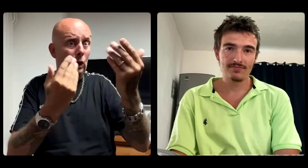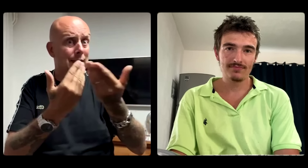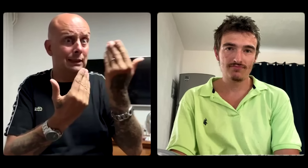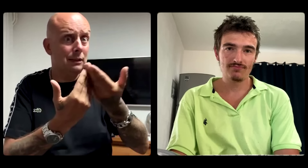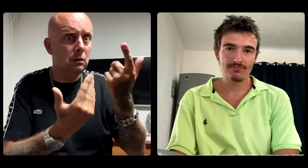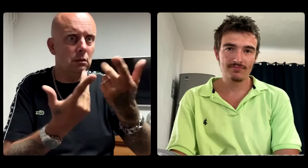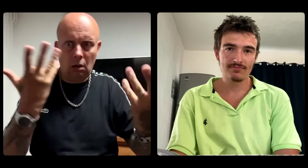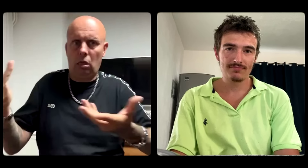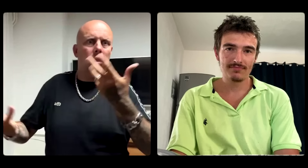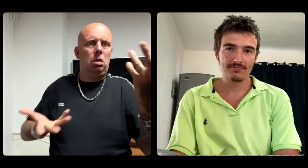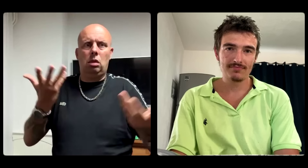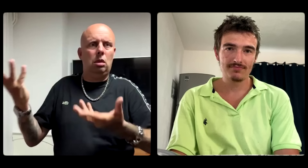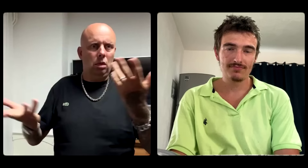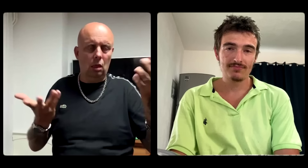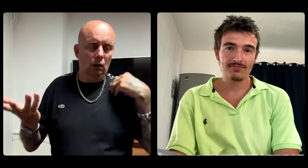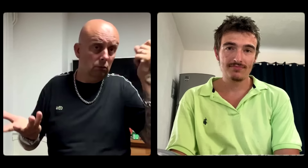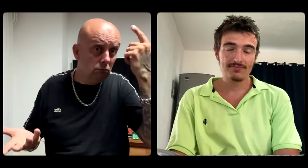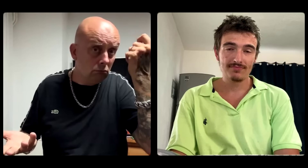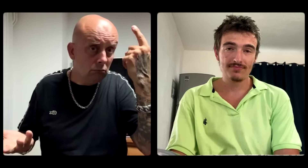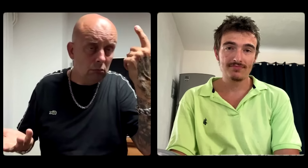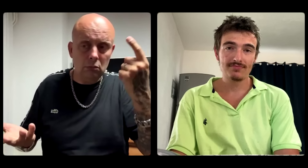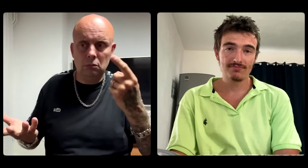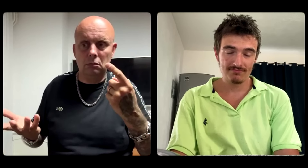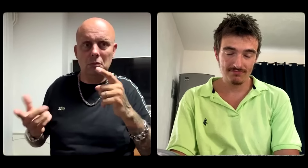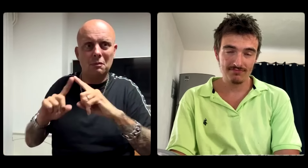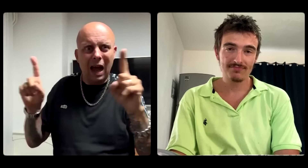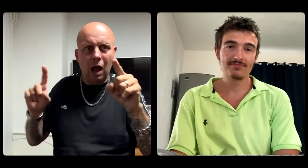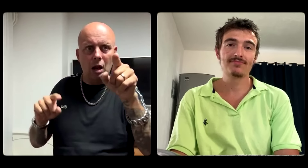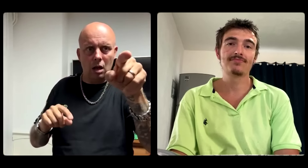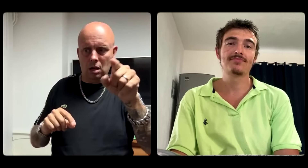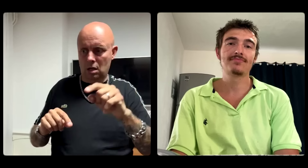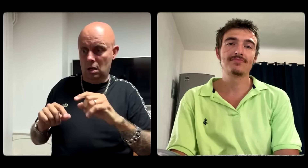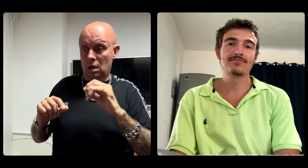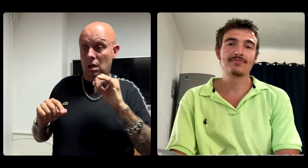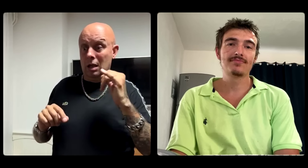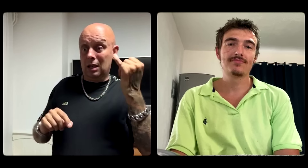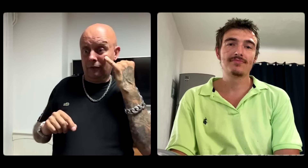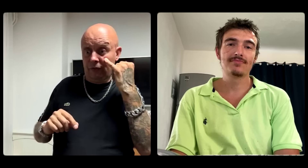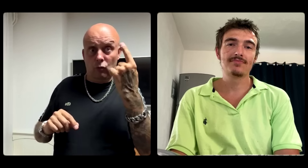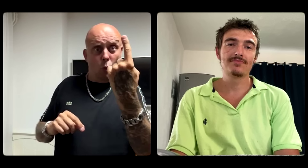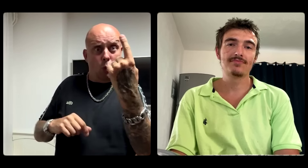Je hebt heel veel problemen. Je hebt er zeker problemen mee.